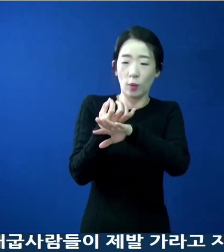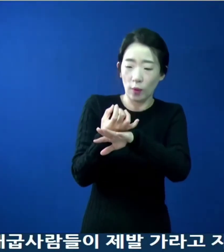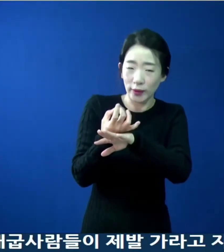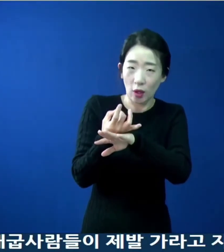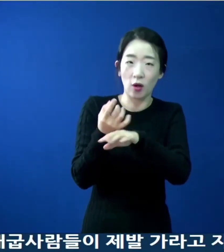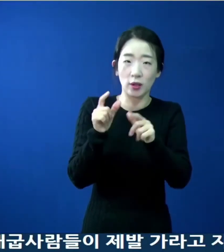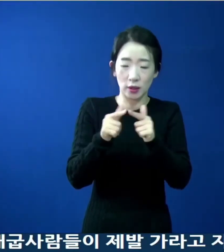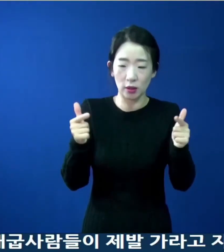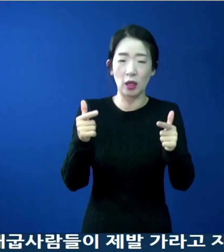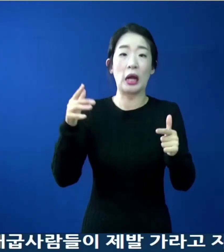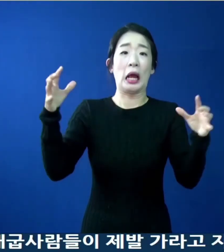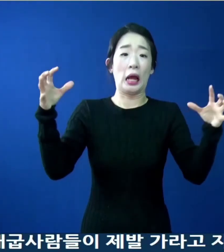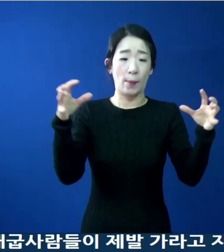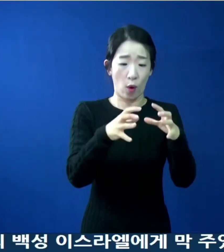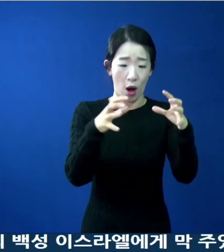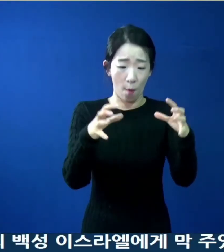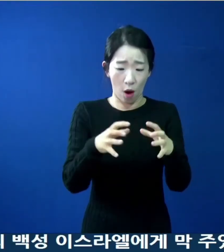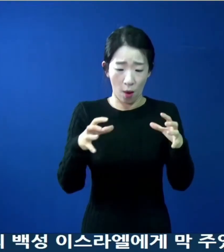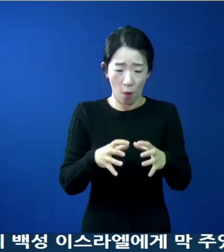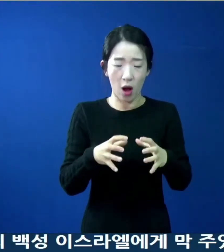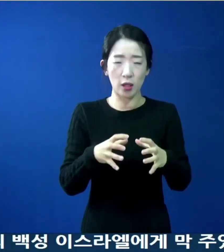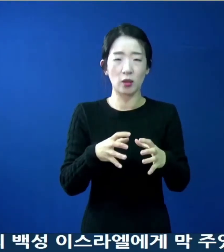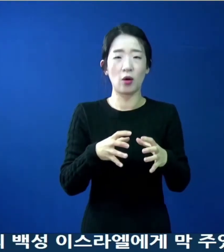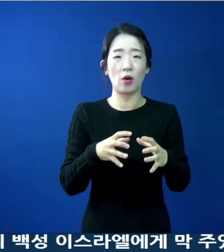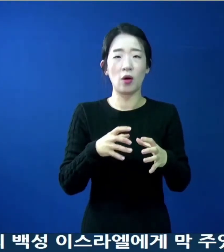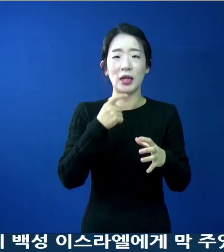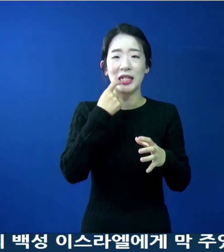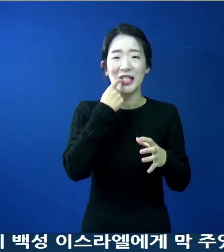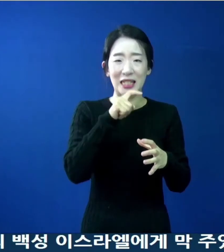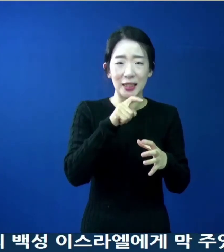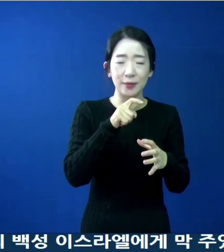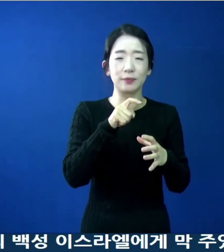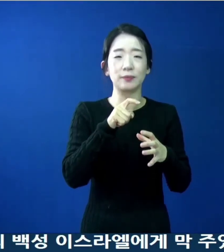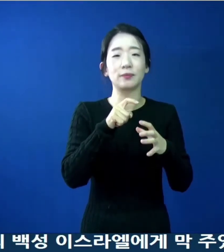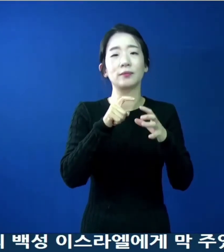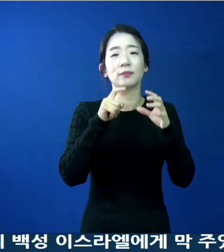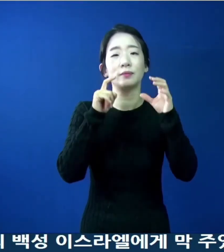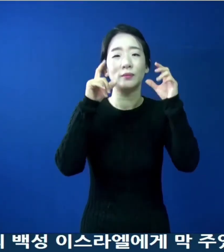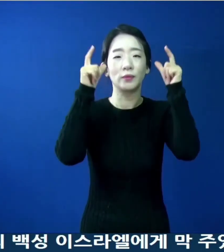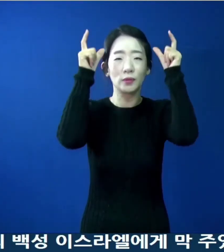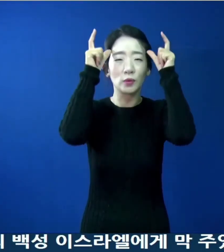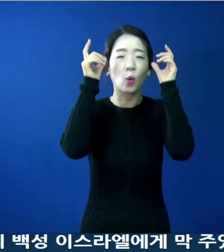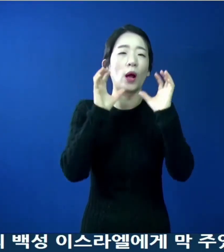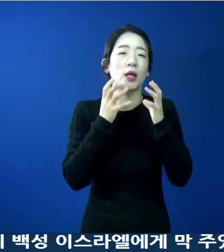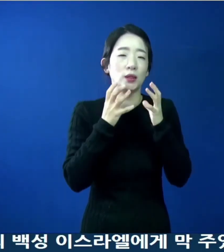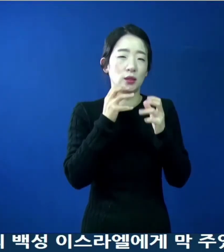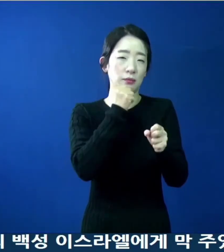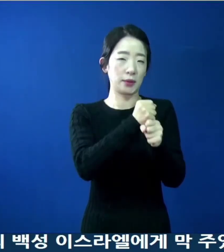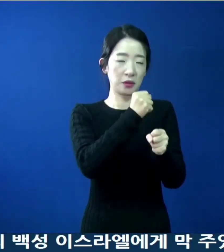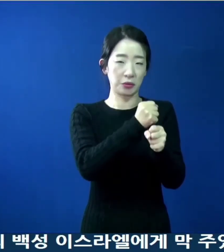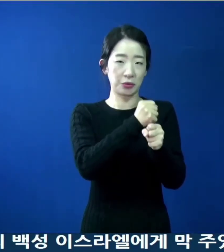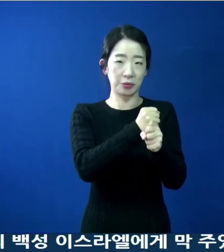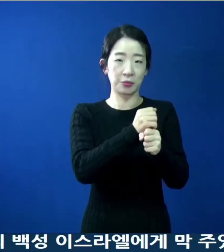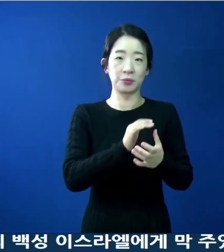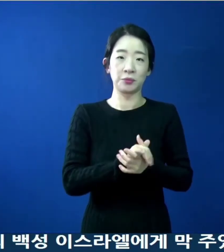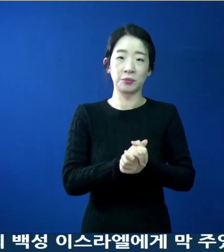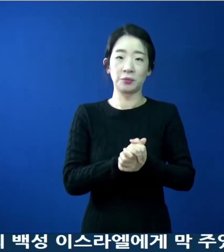있지만 좀 더 눈여겨봐야 될 것 두 가지가 있어서 살펴봅니다. 자, 출애굽기로 이동해 보셔야 됩니다.